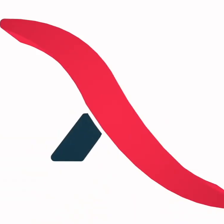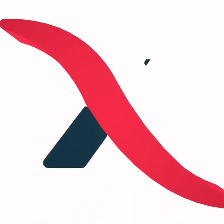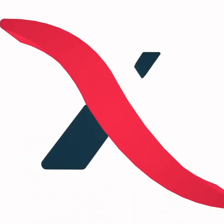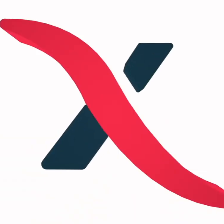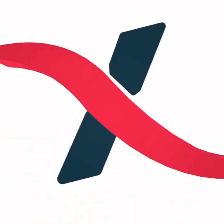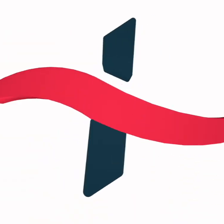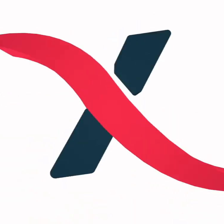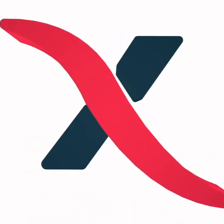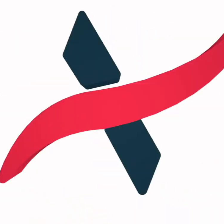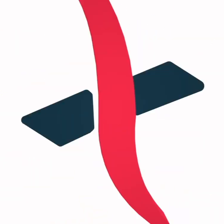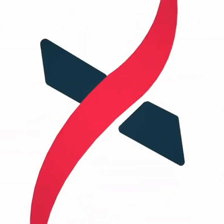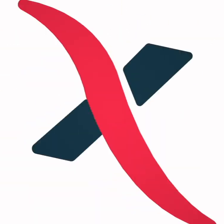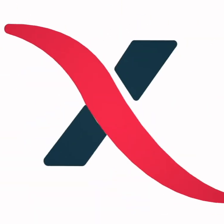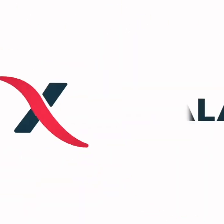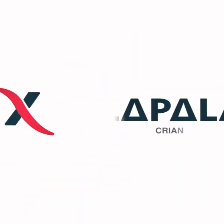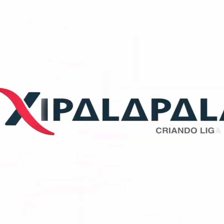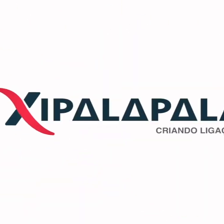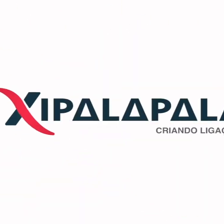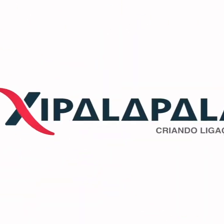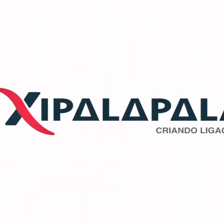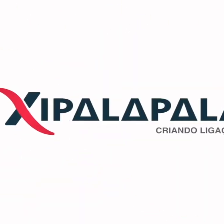Xipalapala Info, edição 21 de janeiro